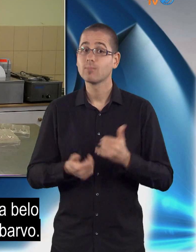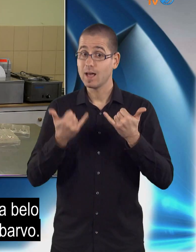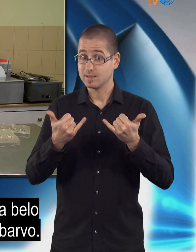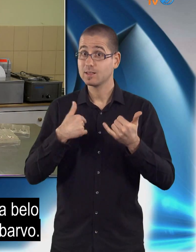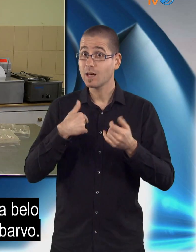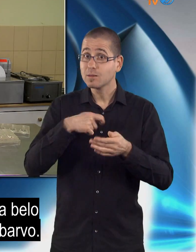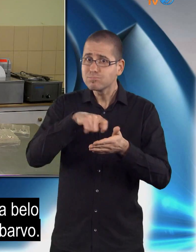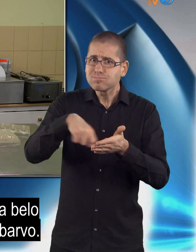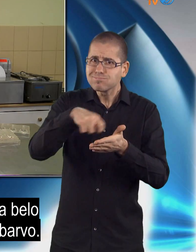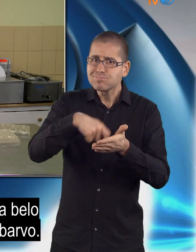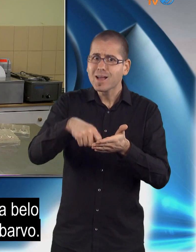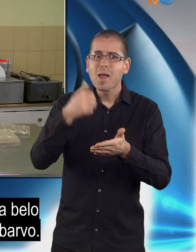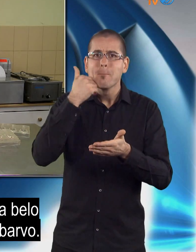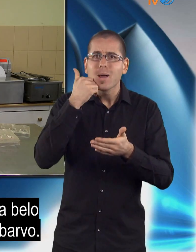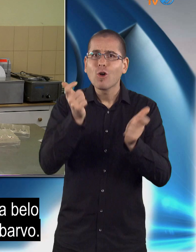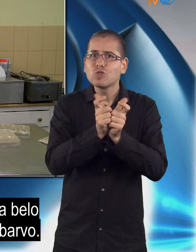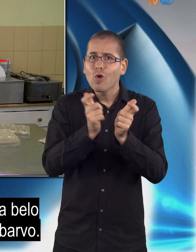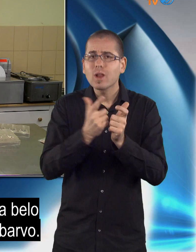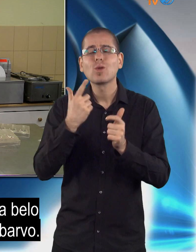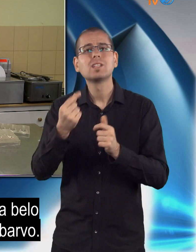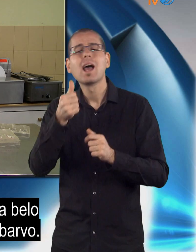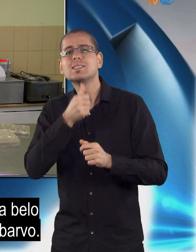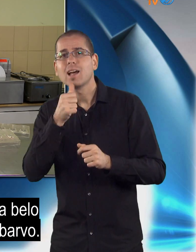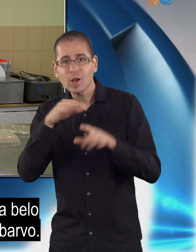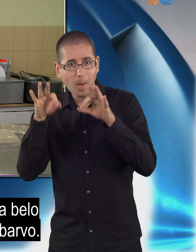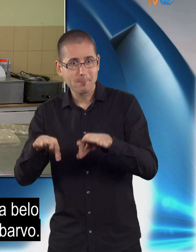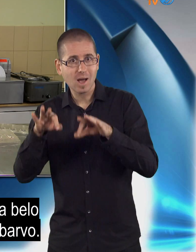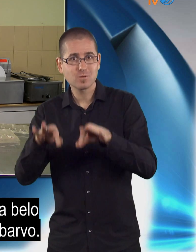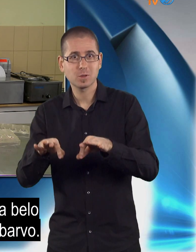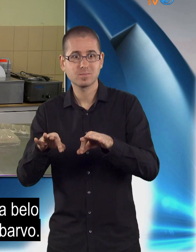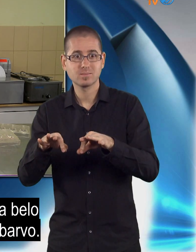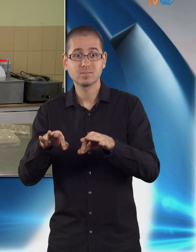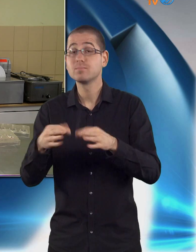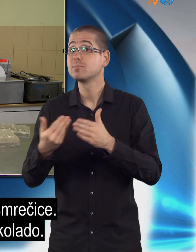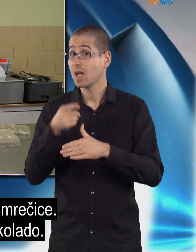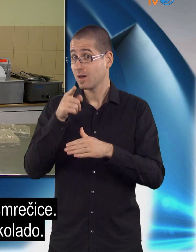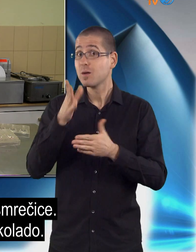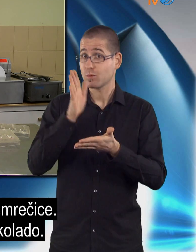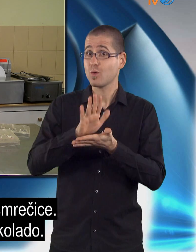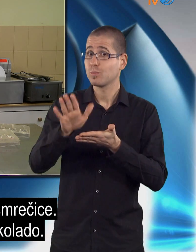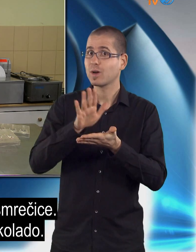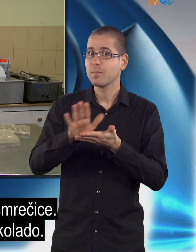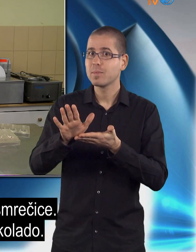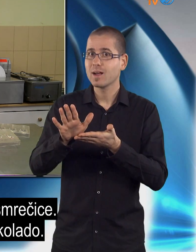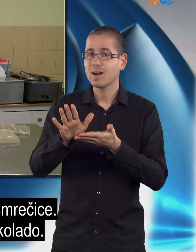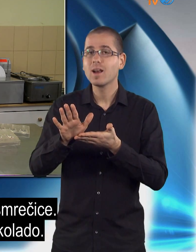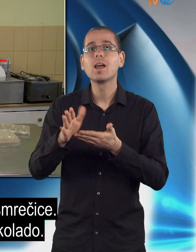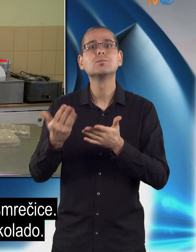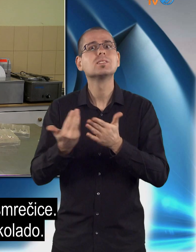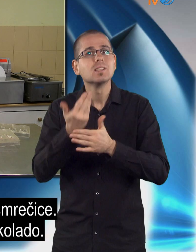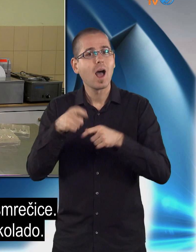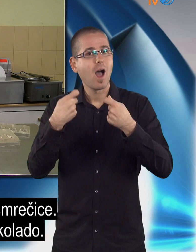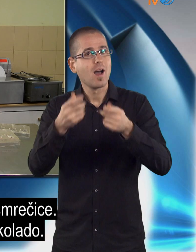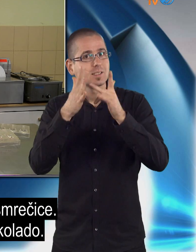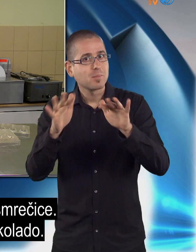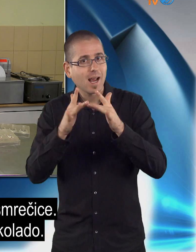Sedaj sem zmešala belo čokolado z zeleno barvo, za katere bomo uporabili za